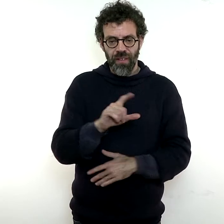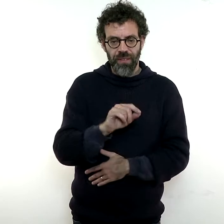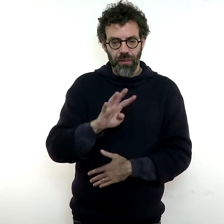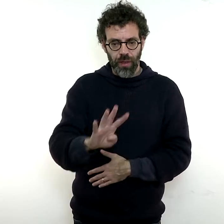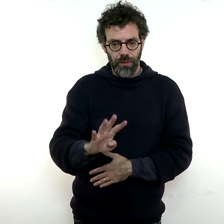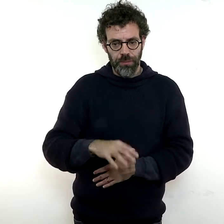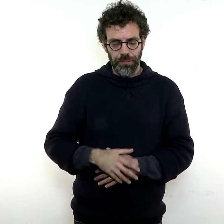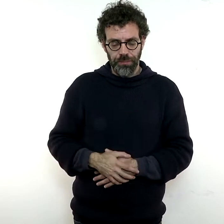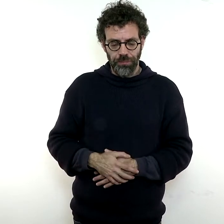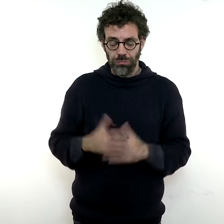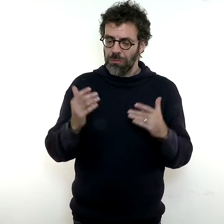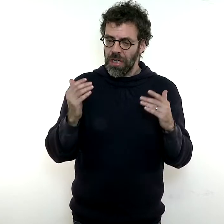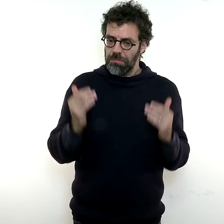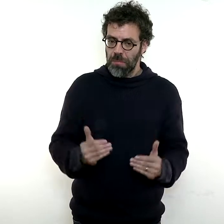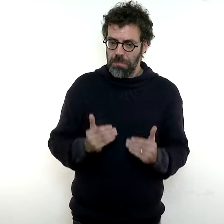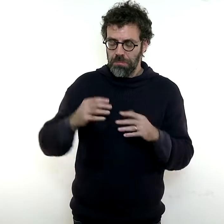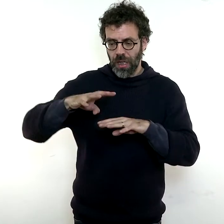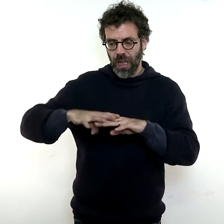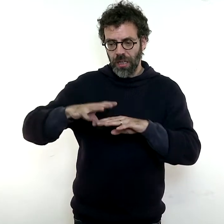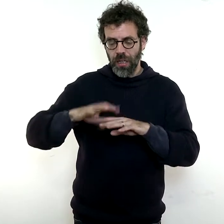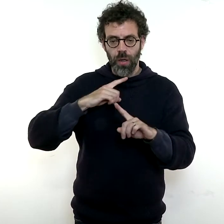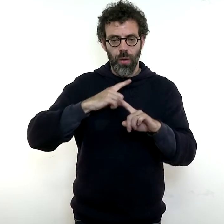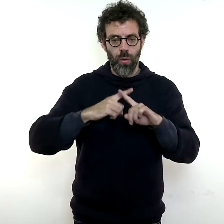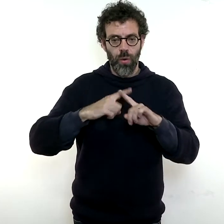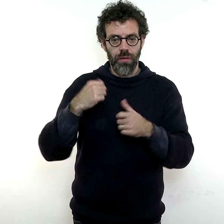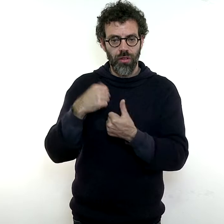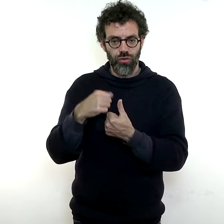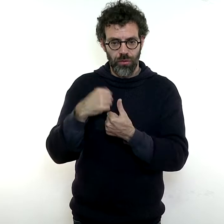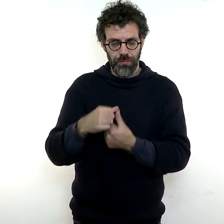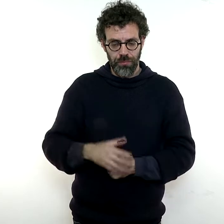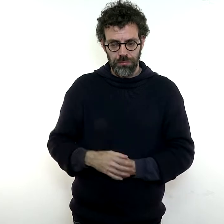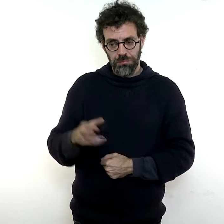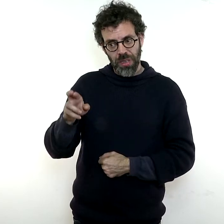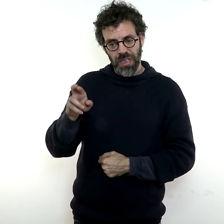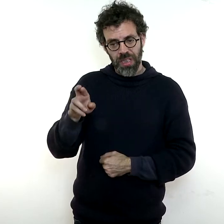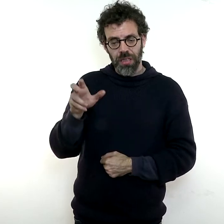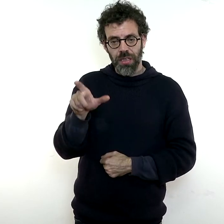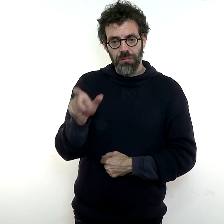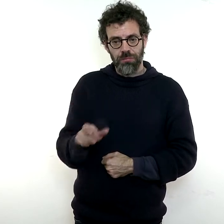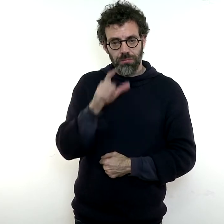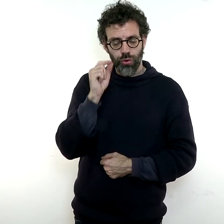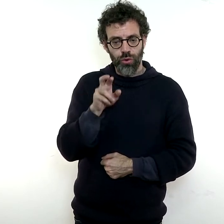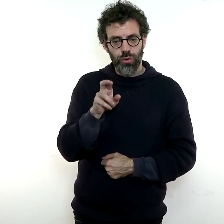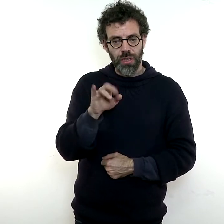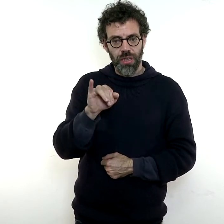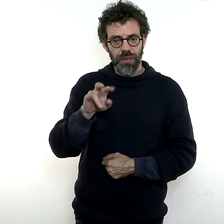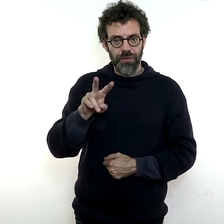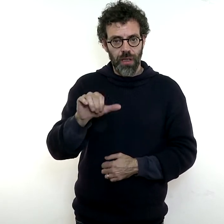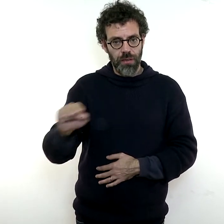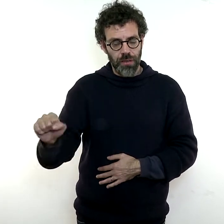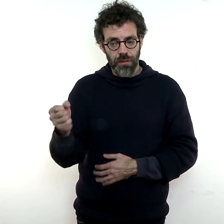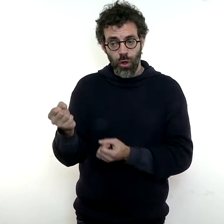24, toujours sur le quartier de la Croix d'Argent, M. Rivas vous propose de créer un